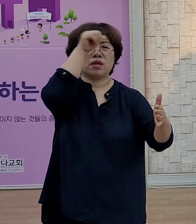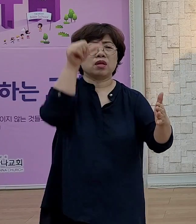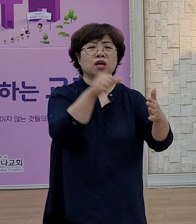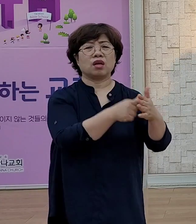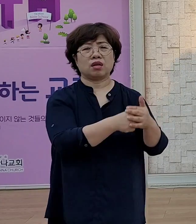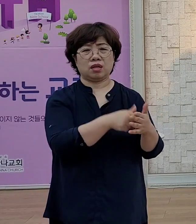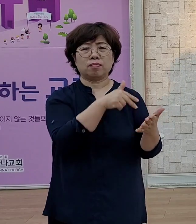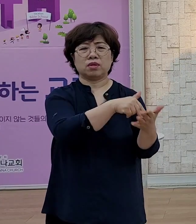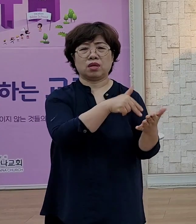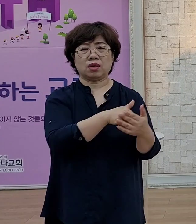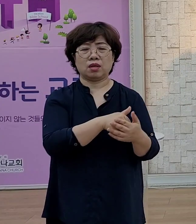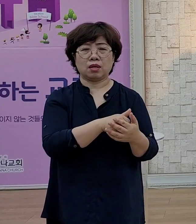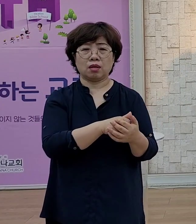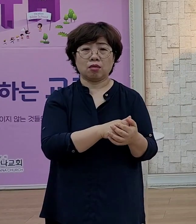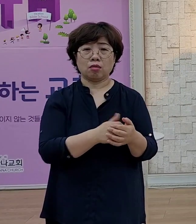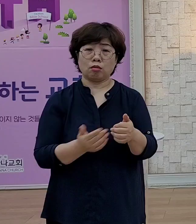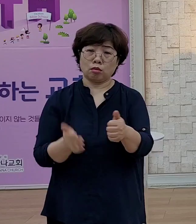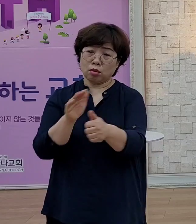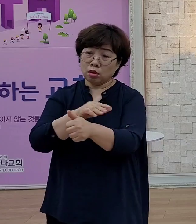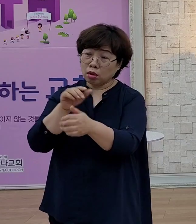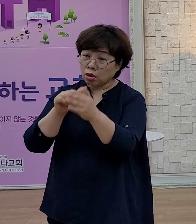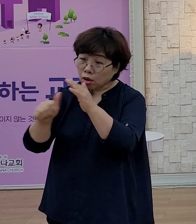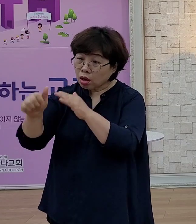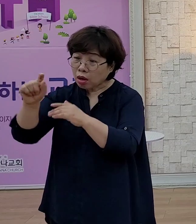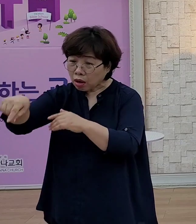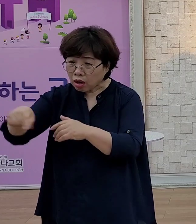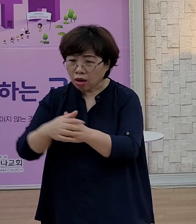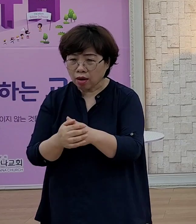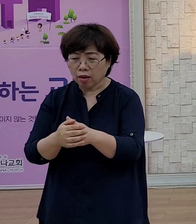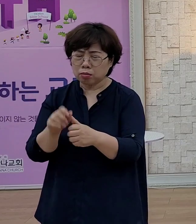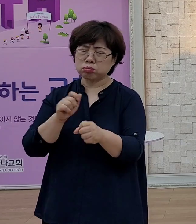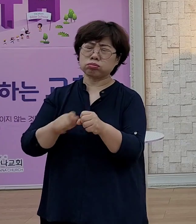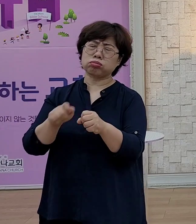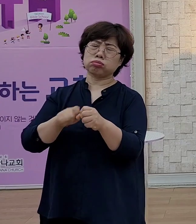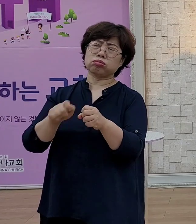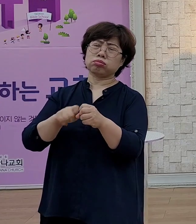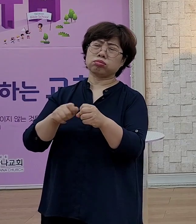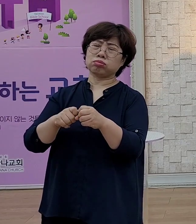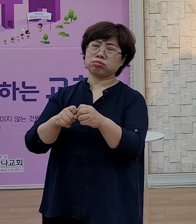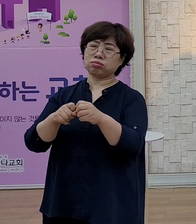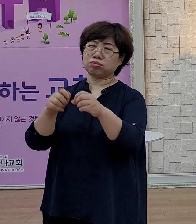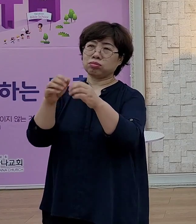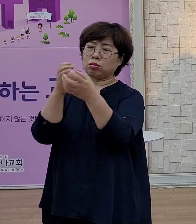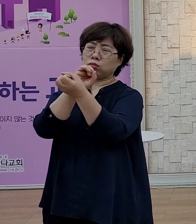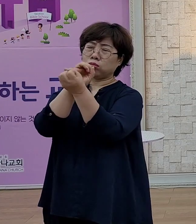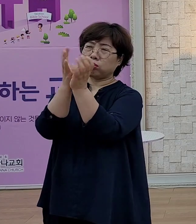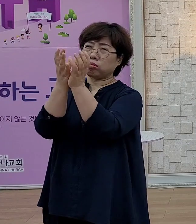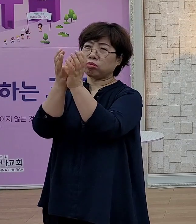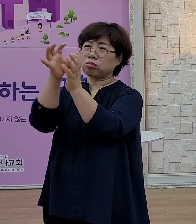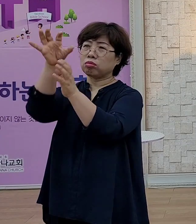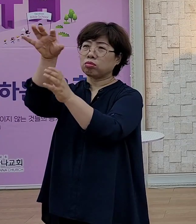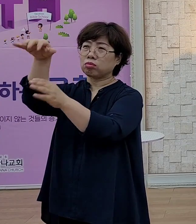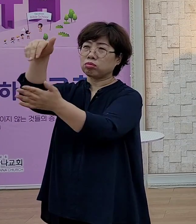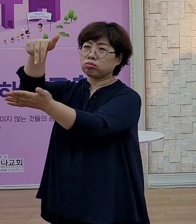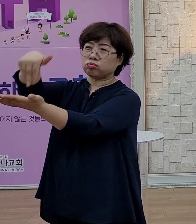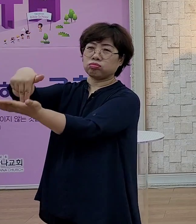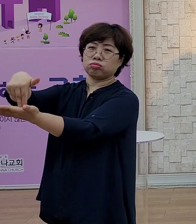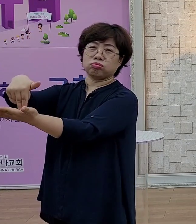그래 장례식장 앞에 딱 가보니까 무슨 절에 주지 스님이 막 하안을 하나 탁 갖다